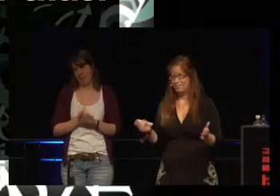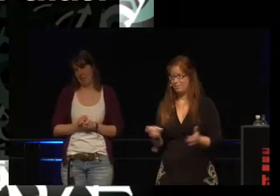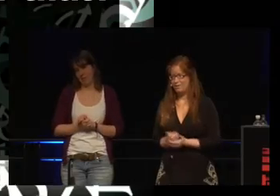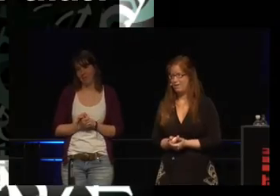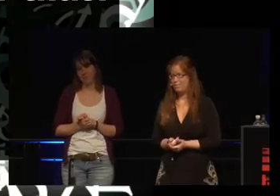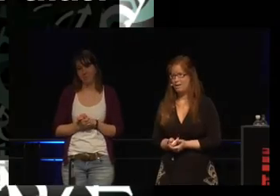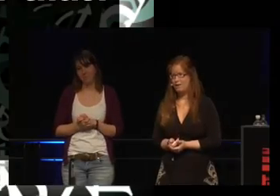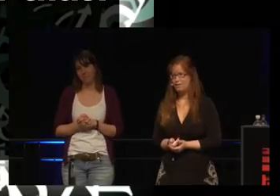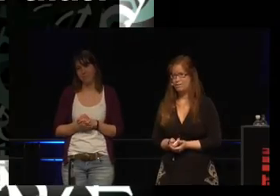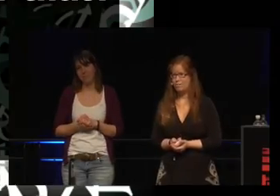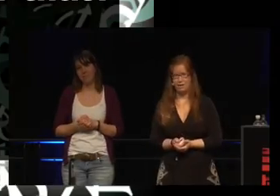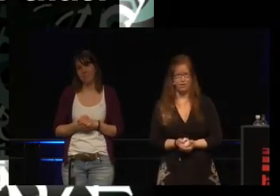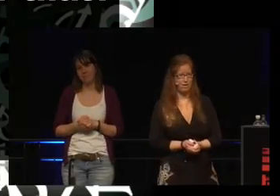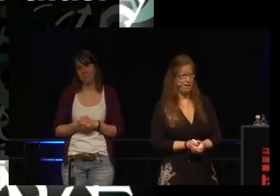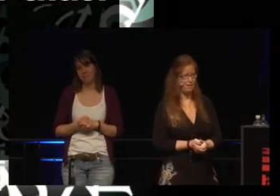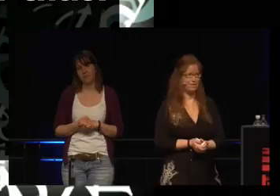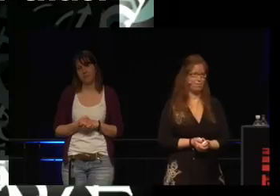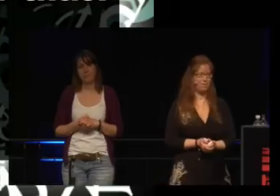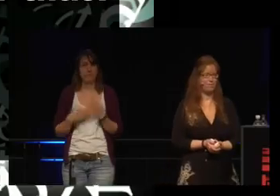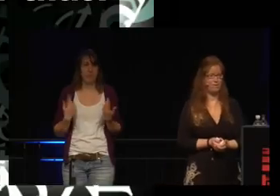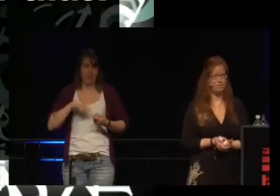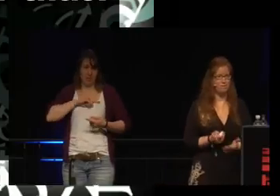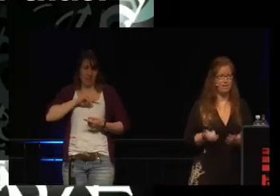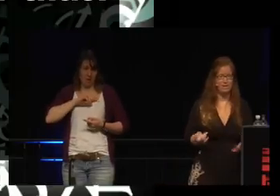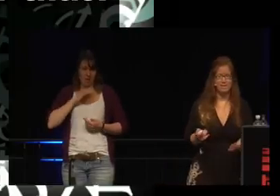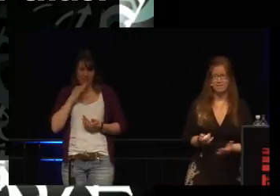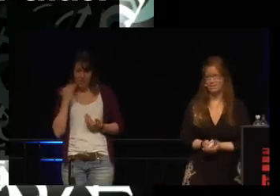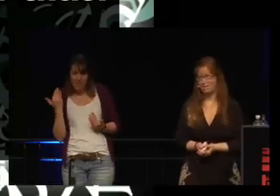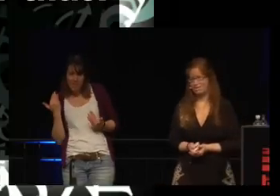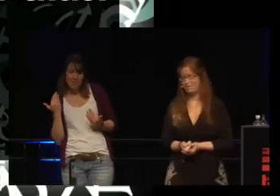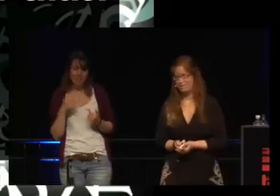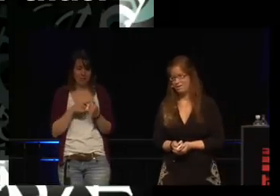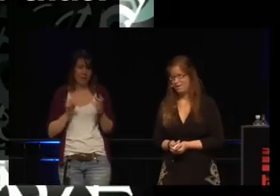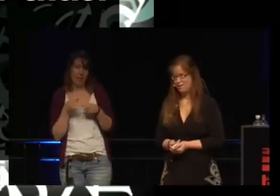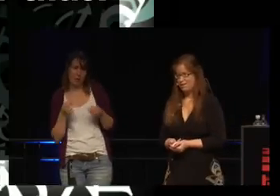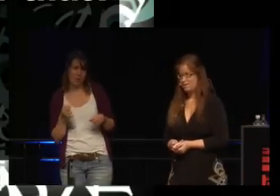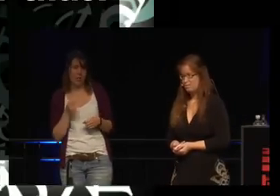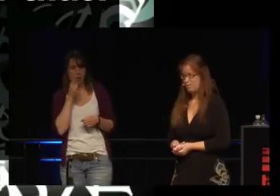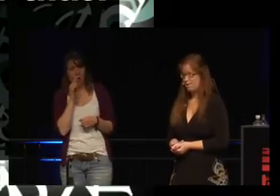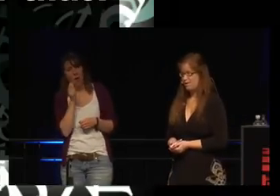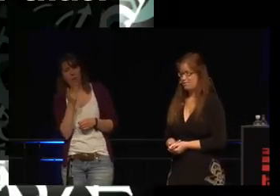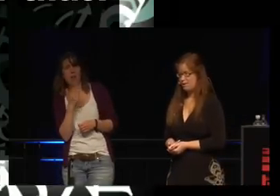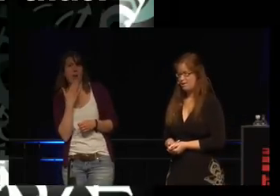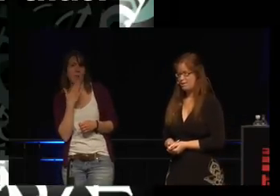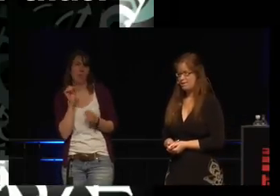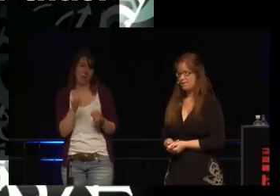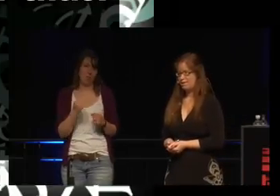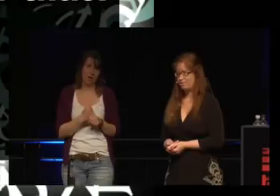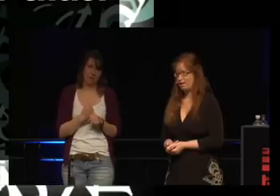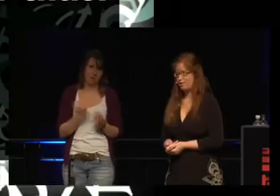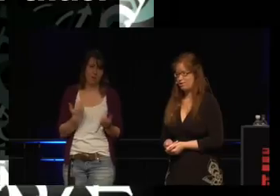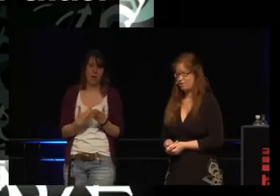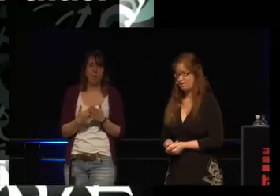Esto no son trucos fáciles. No es fácil hacerlo. Pero hay algunas cosas fáciles que sí que